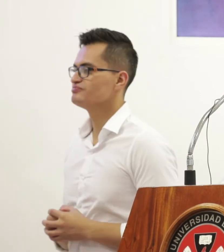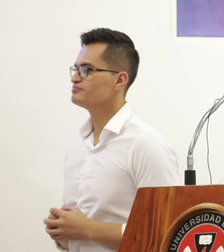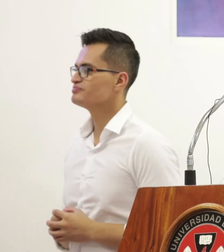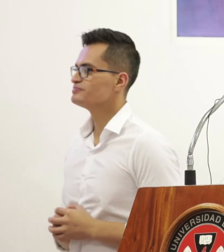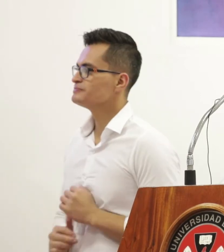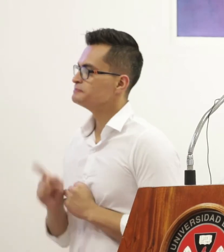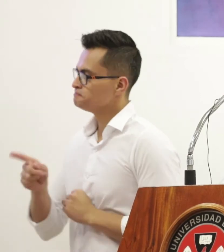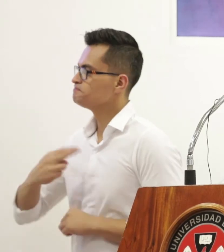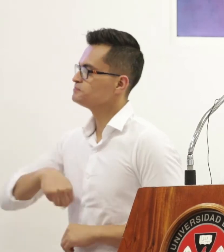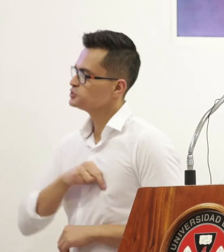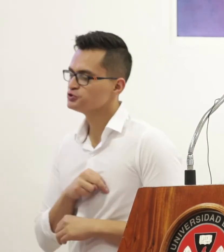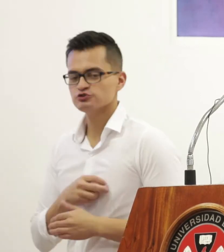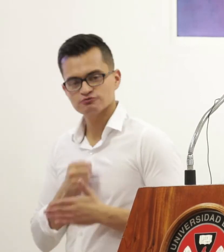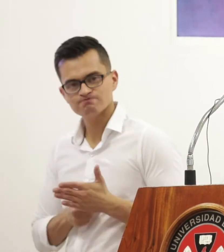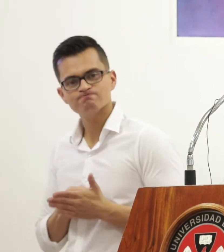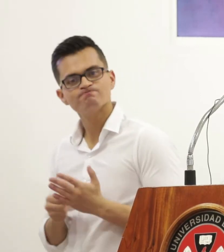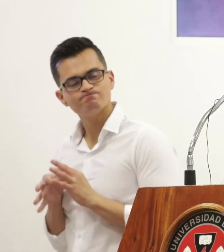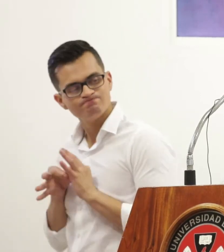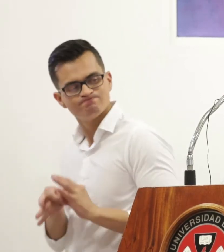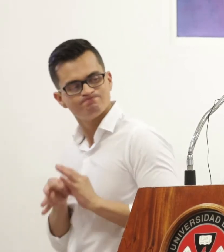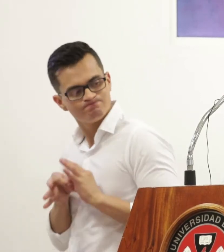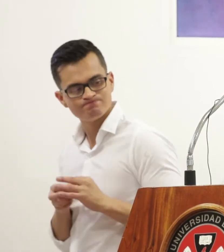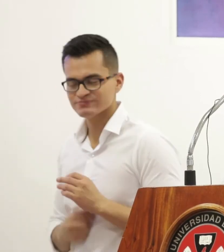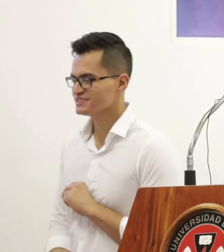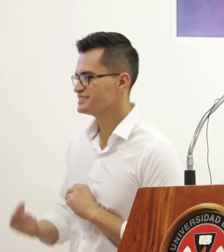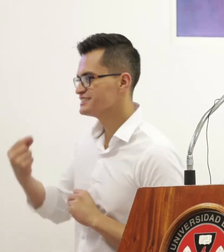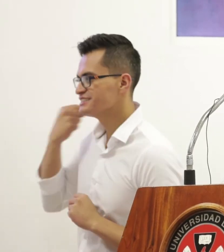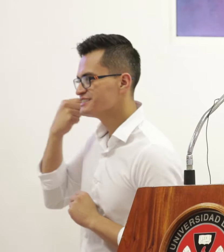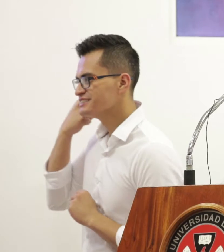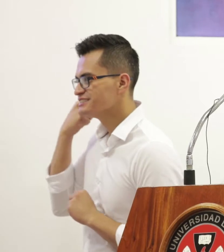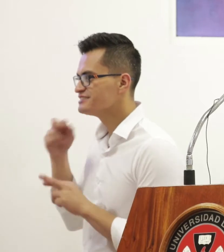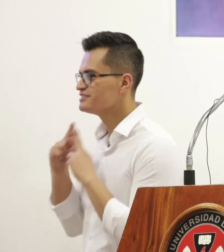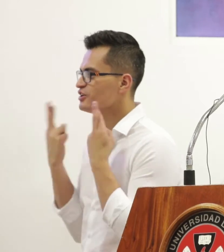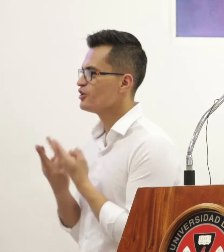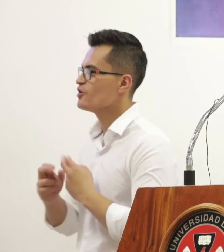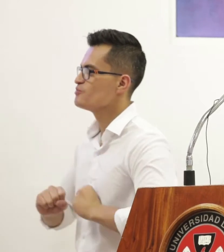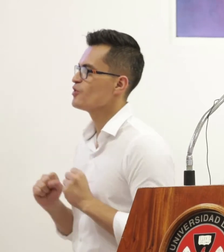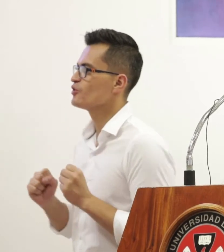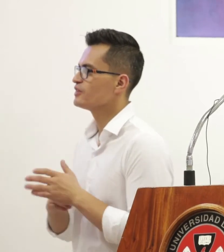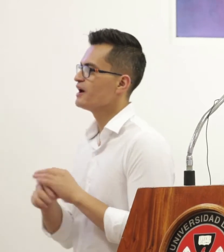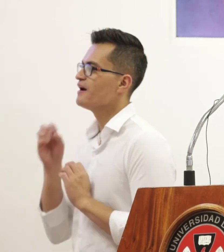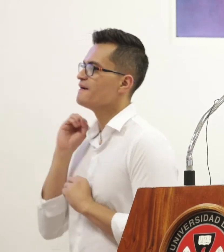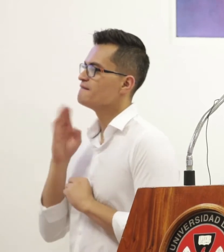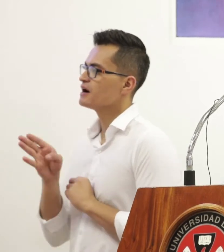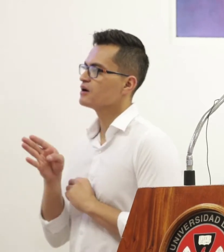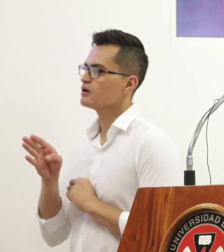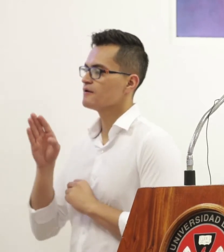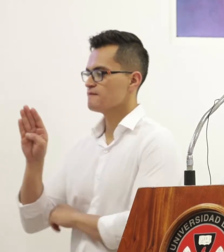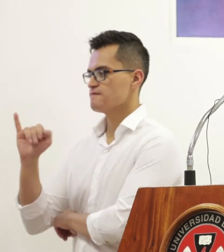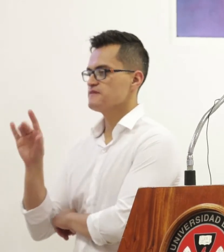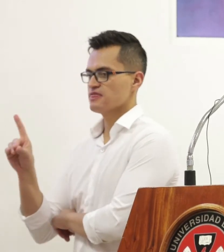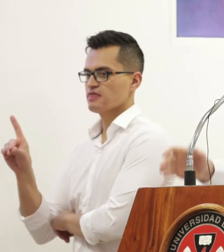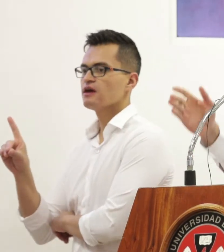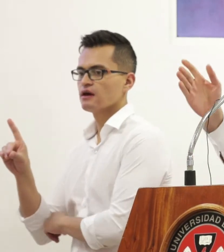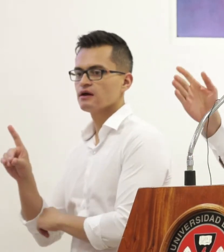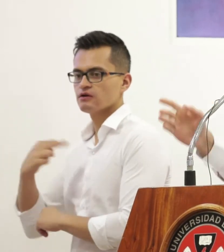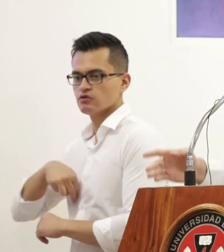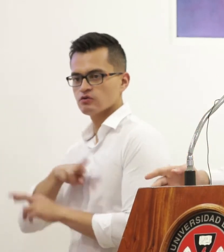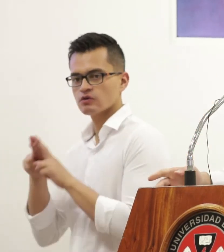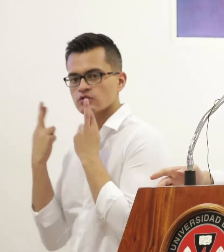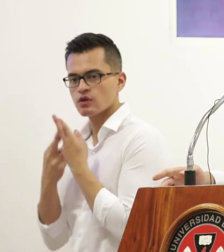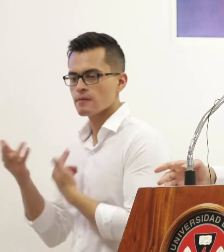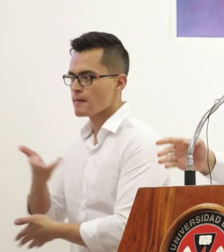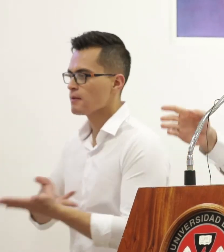ello. Recientemente se produjo una reunión en Bogotá con el Banco Interamericano de Desarrollo. La idea es avanzar en el